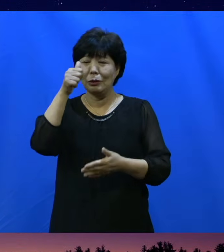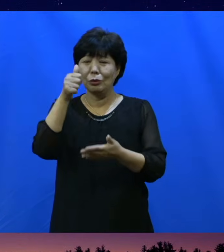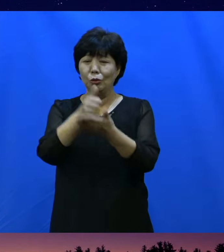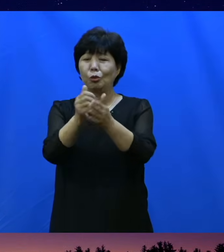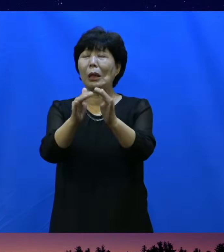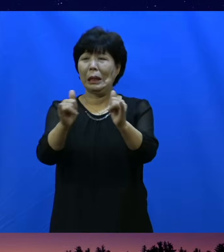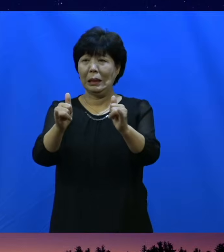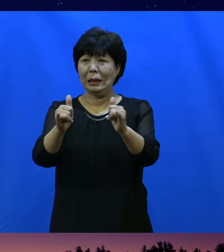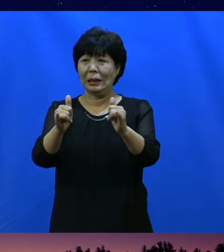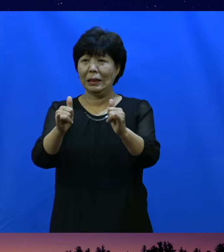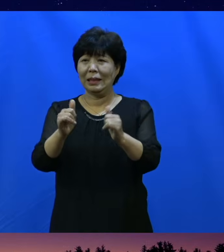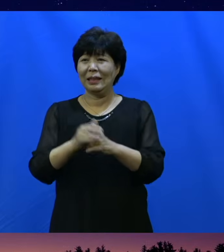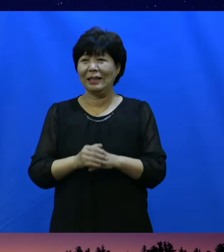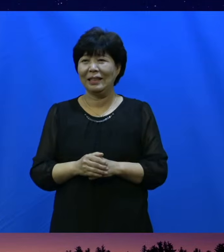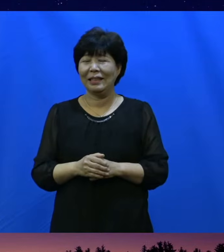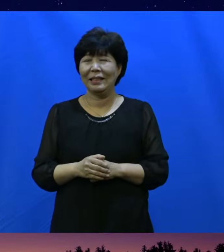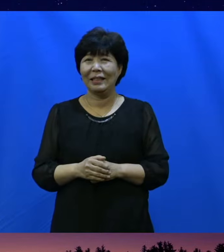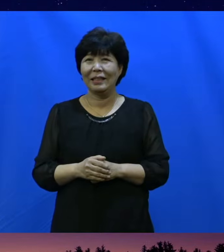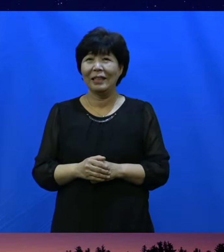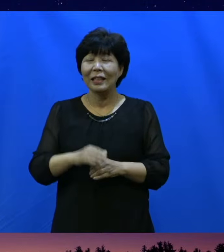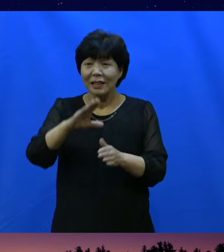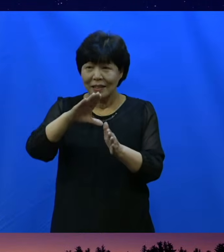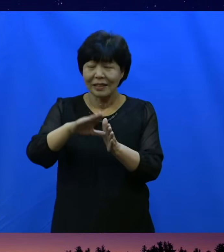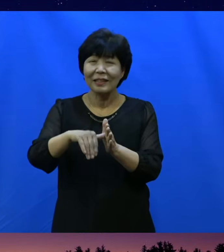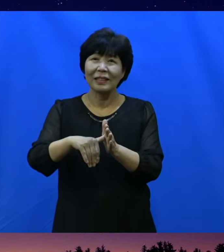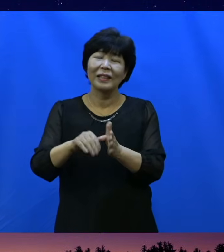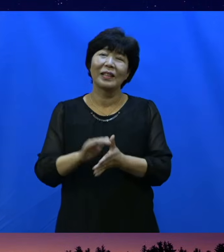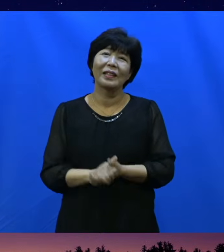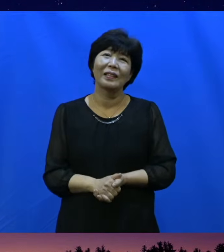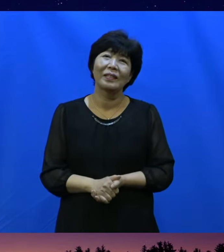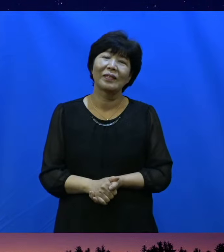그는 우리를 포함한 하나님의 백성들을 대표한다고 볼 수가 있어요.